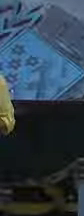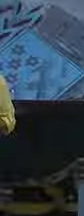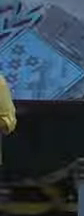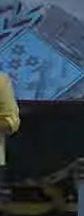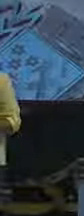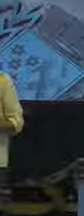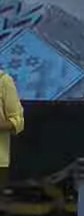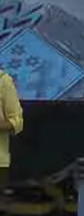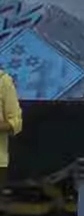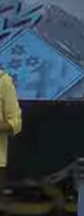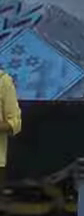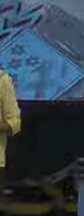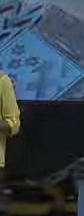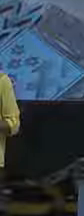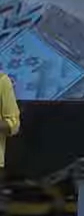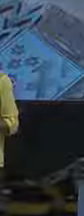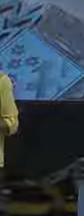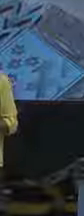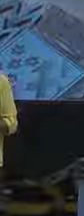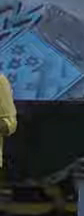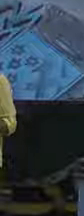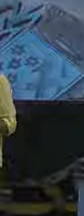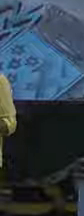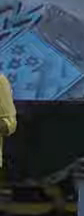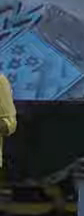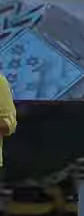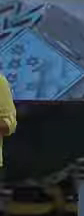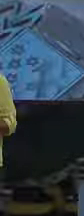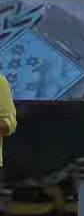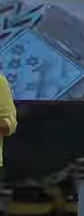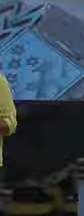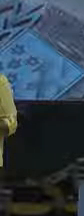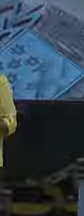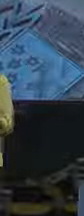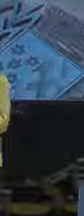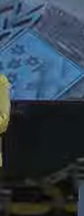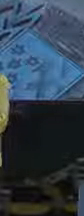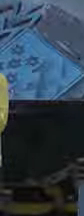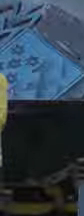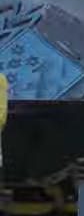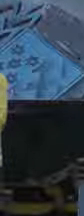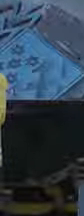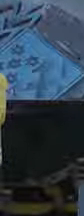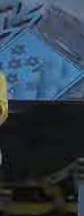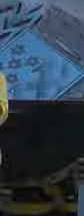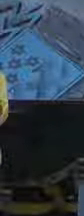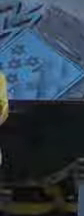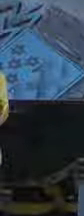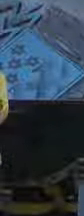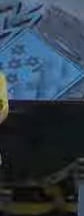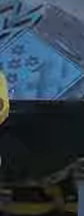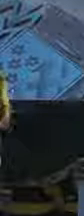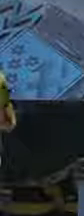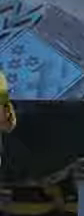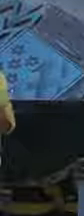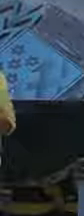Peço ao vereador Matos para fazer a leitura do Salmo do dia.